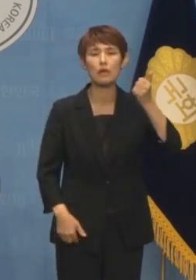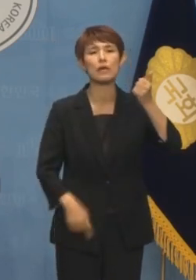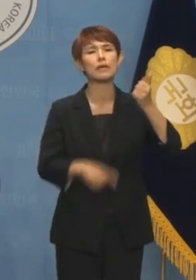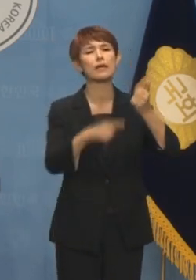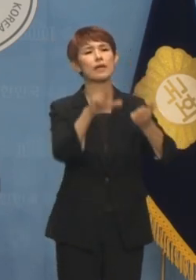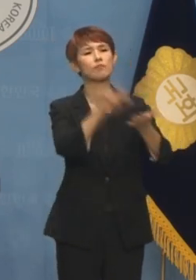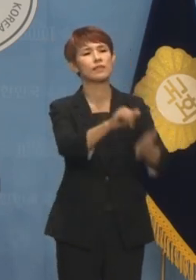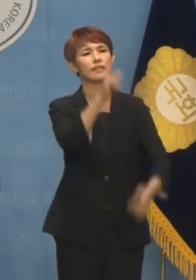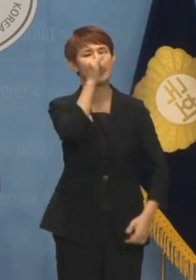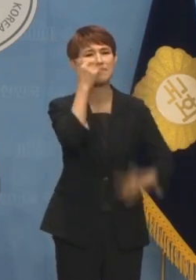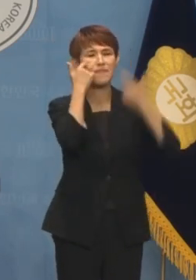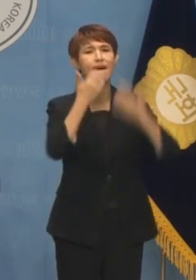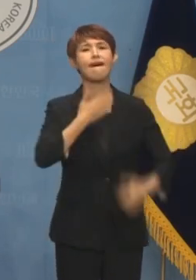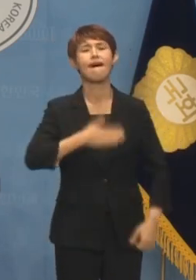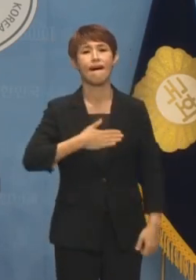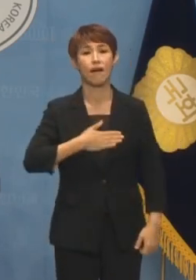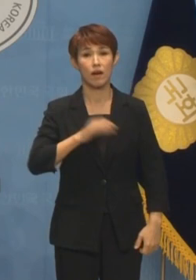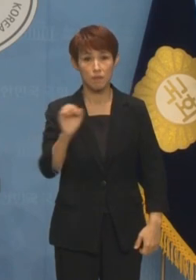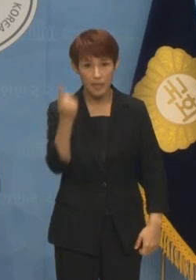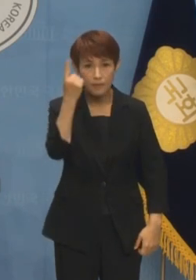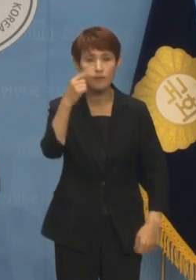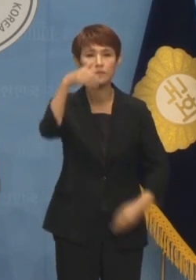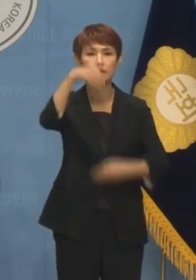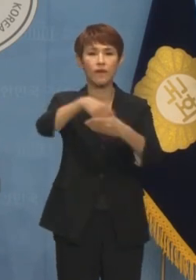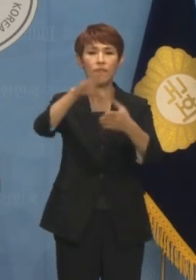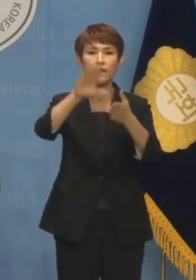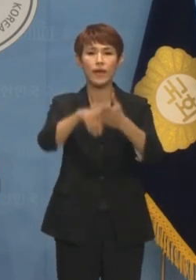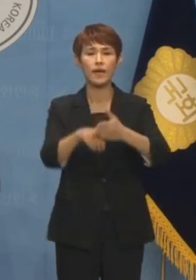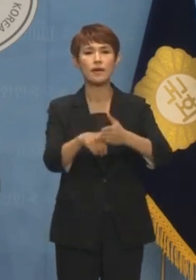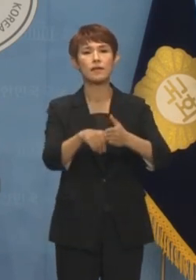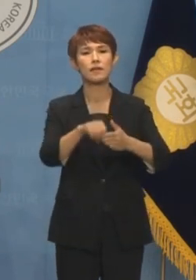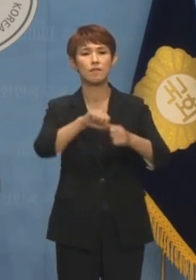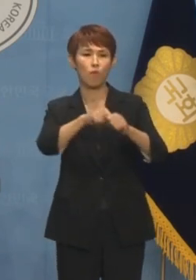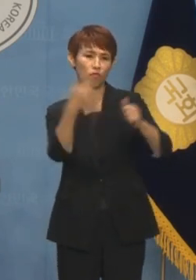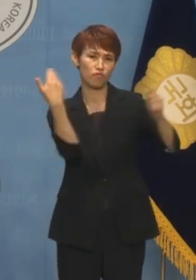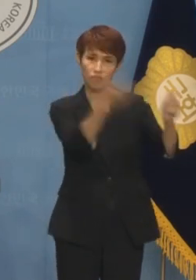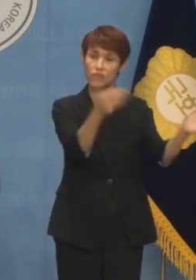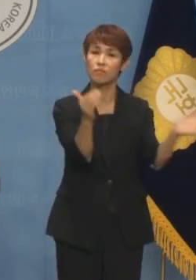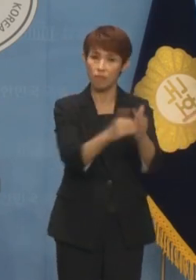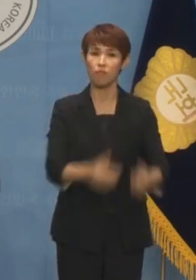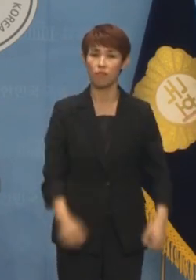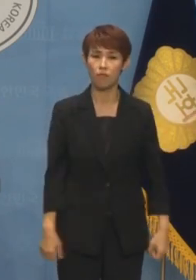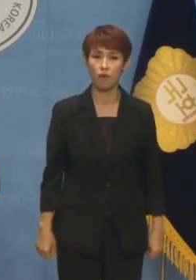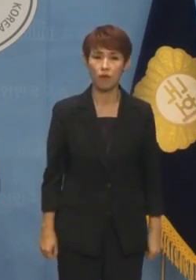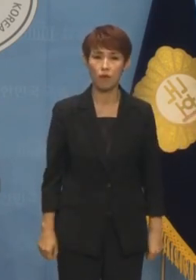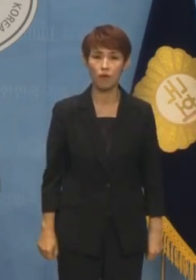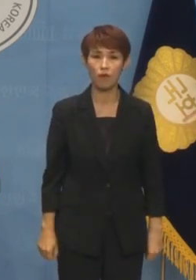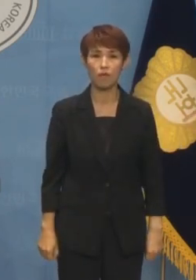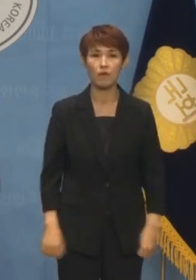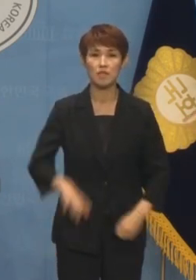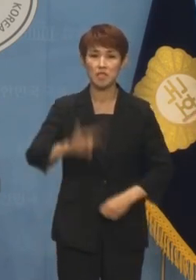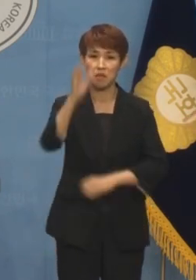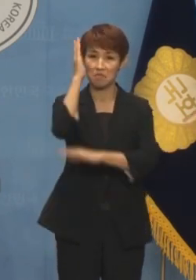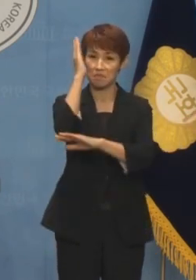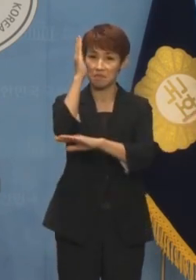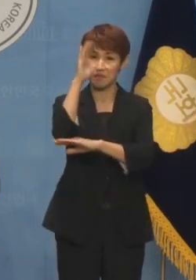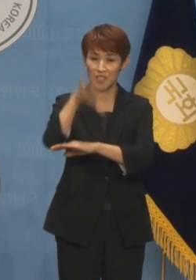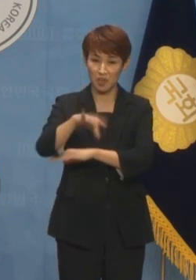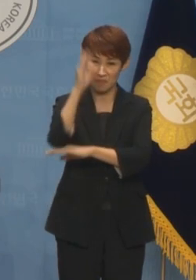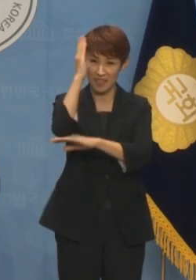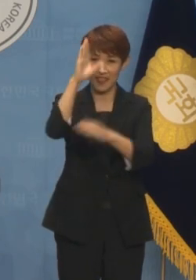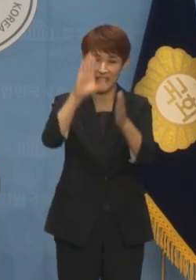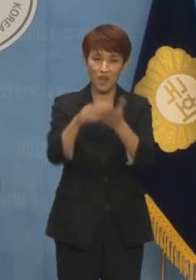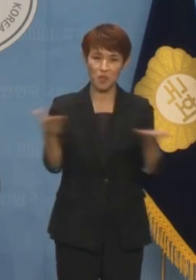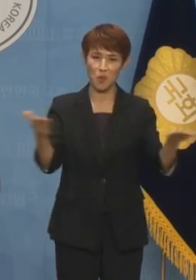느꼈기 때문에 투표로서 정권을 심판한 것입니다. 기조 발언에서 노동